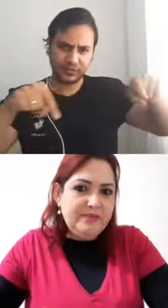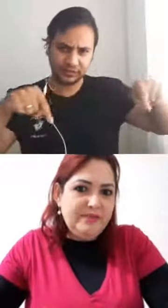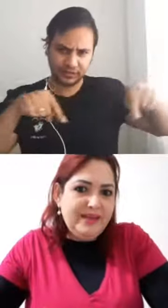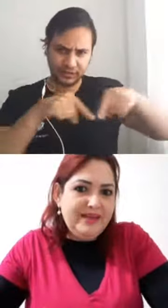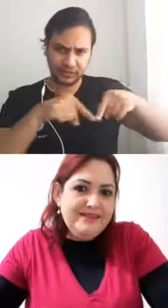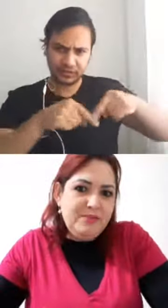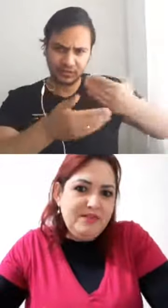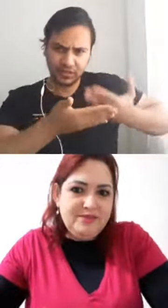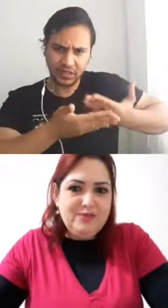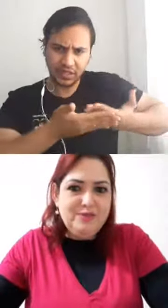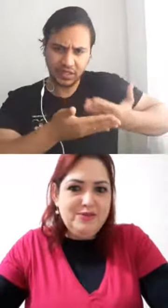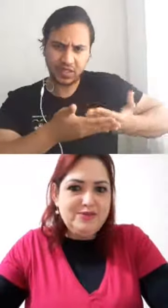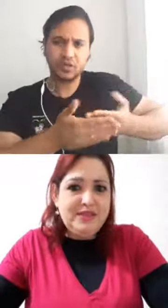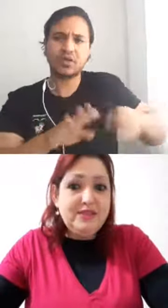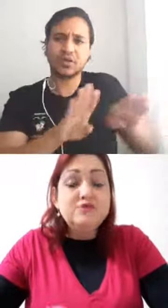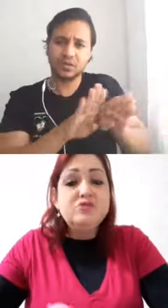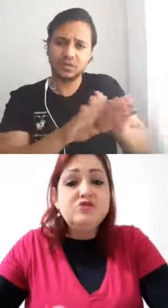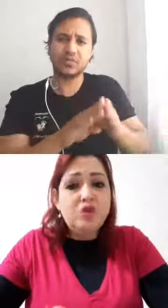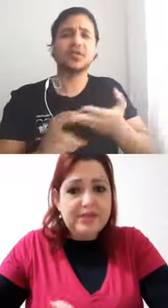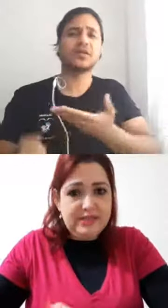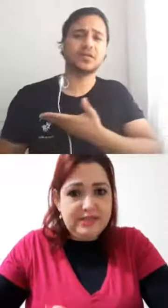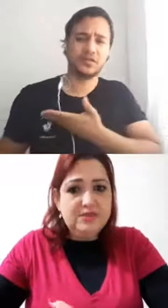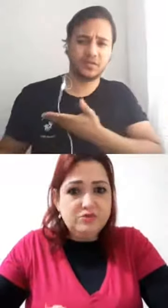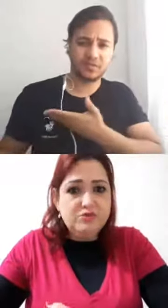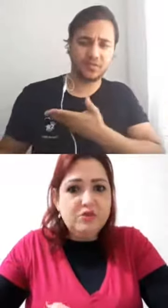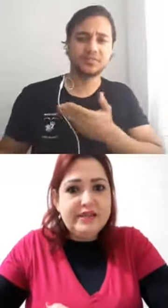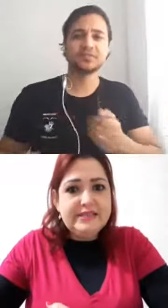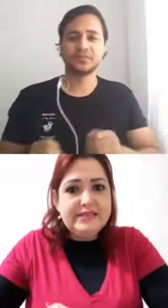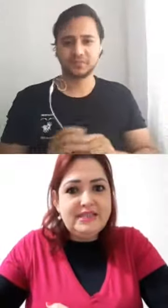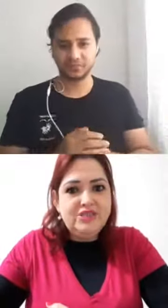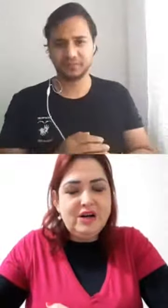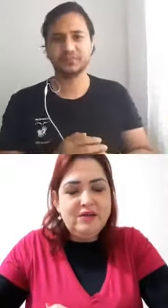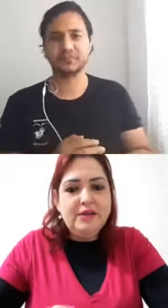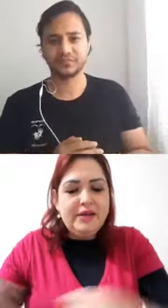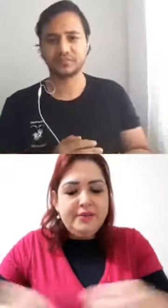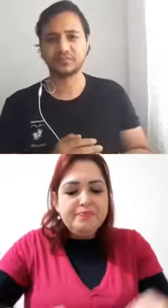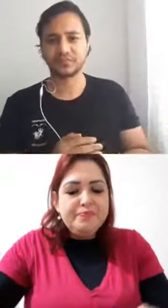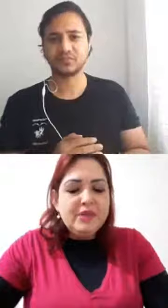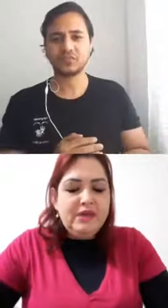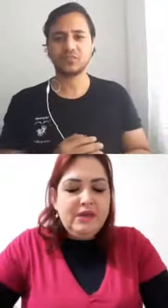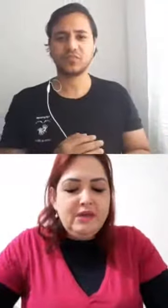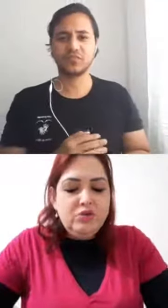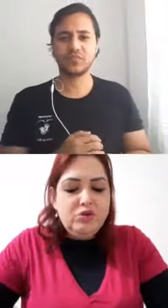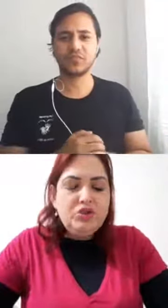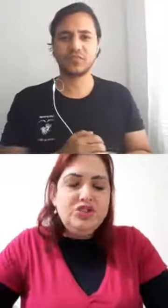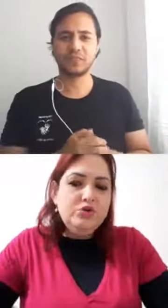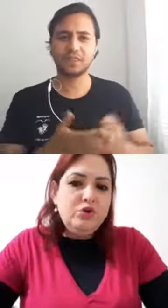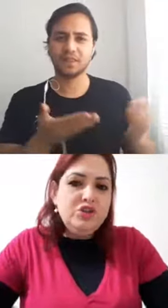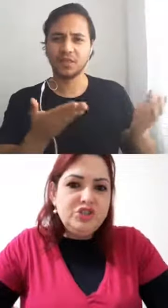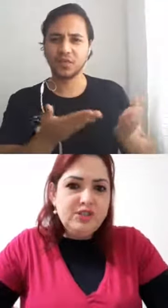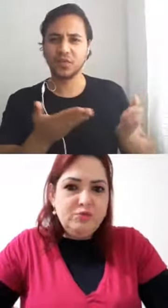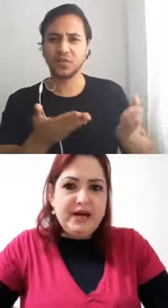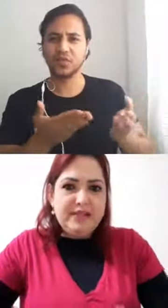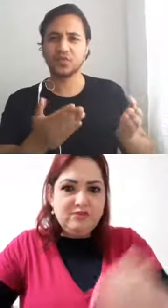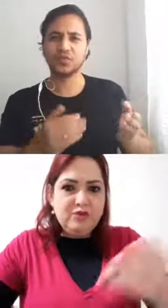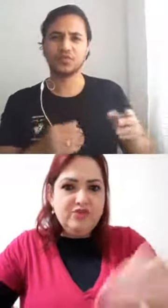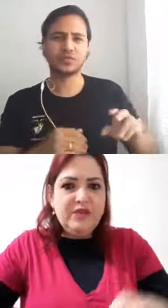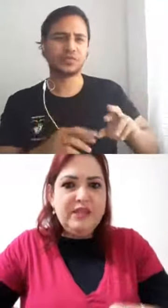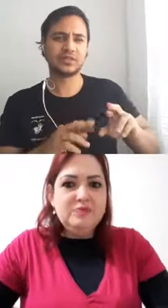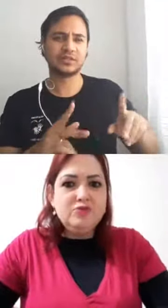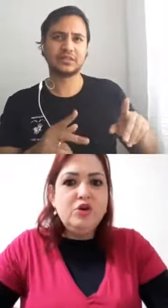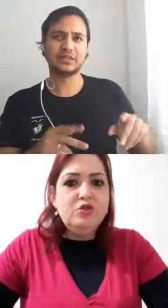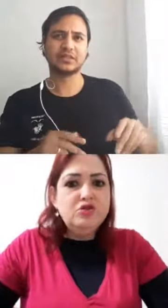colegas também, eles também são amigos, né? Não são só assim os colegas na sala de aula. E hoje não mais igual